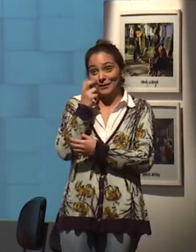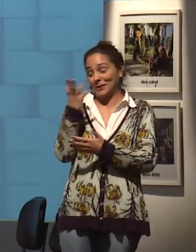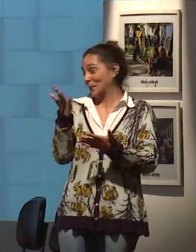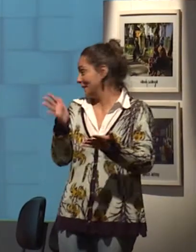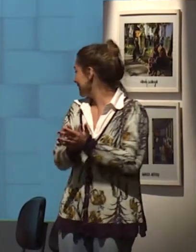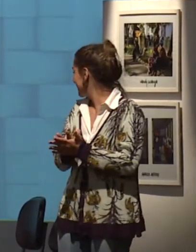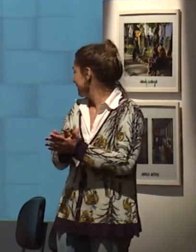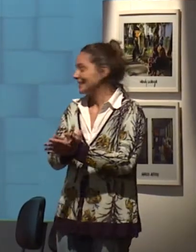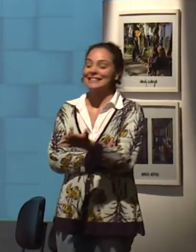Ai, que vergonha.